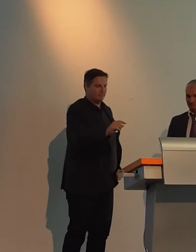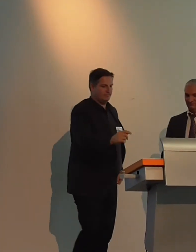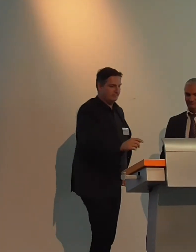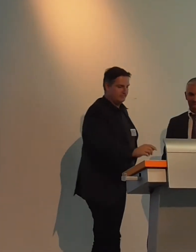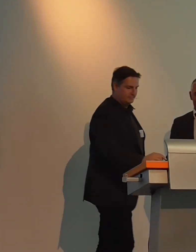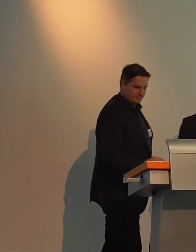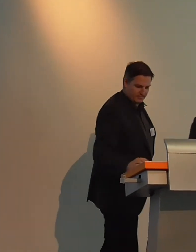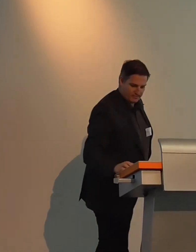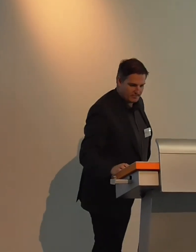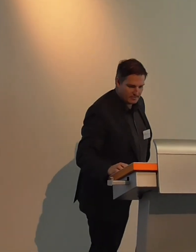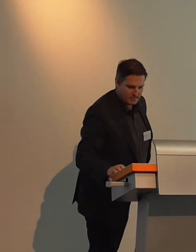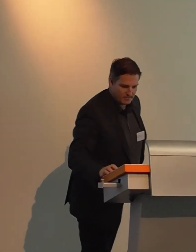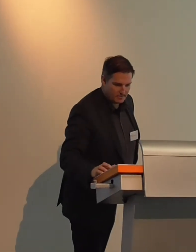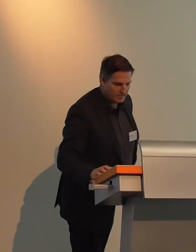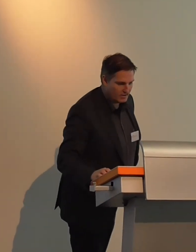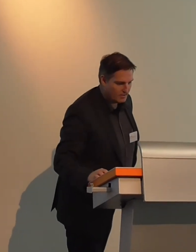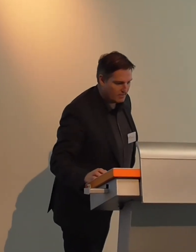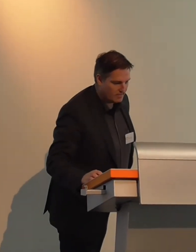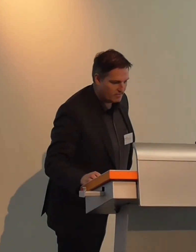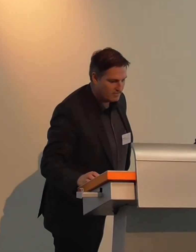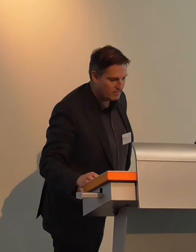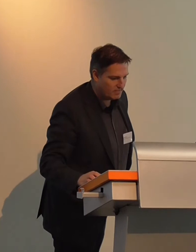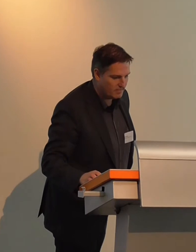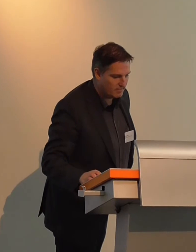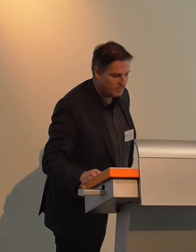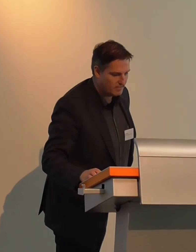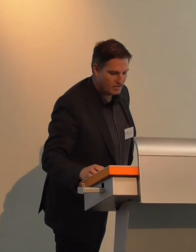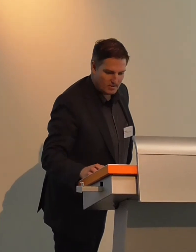Lieber Bernd, du hast das Wort.